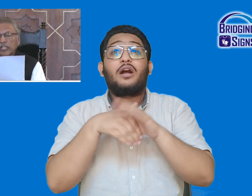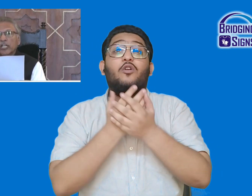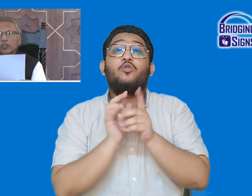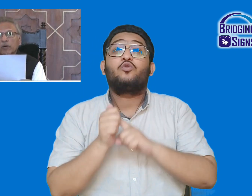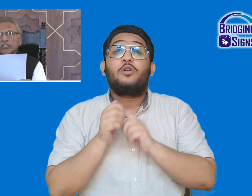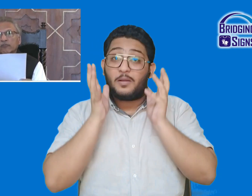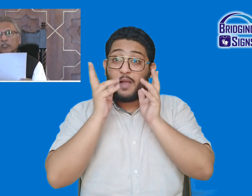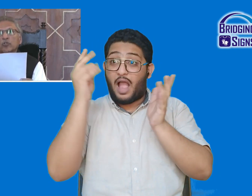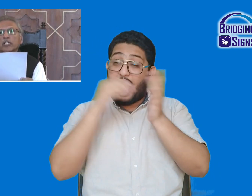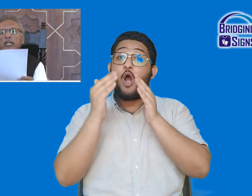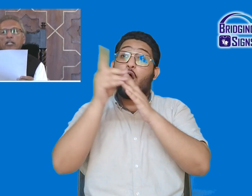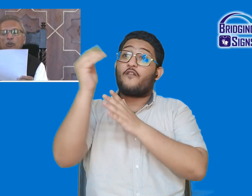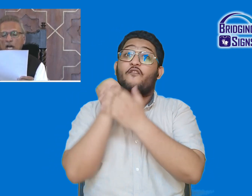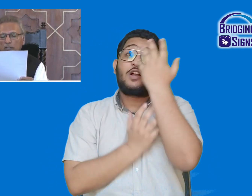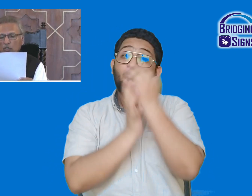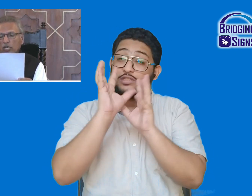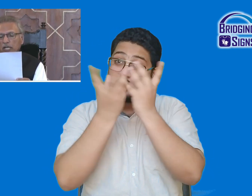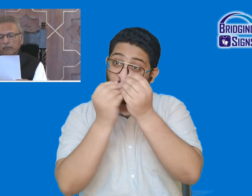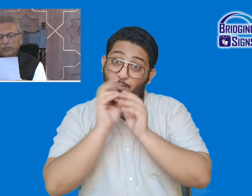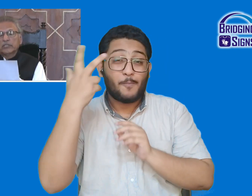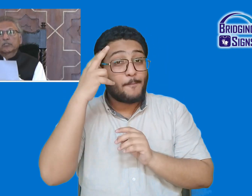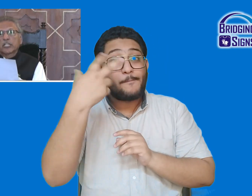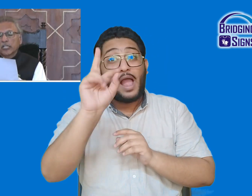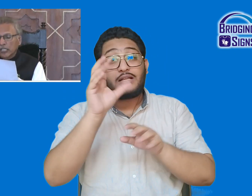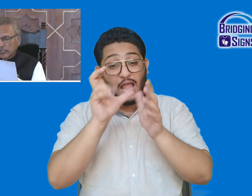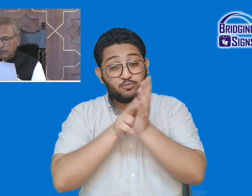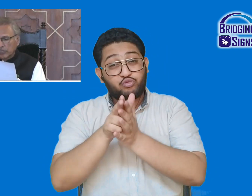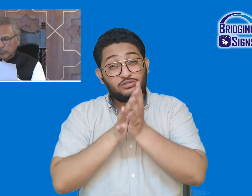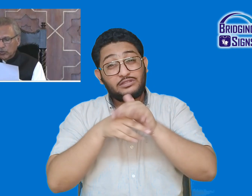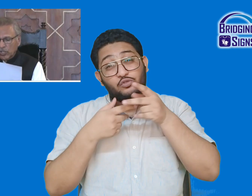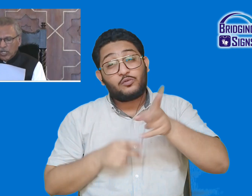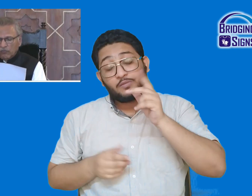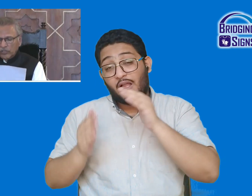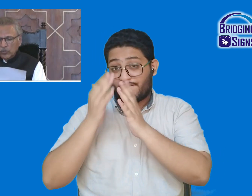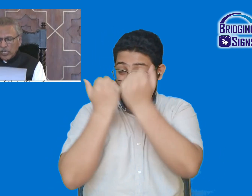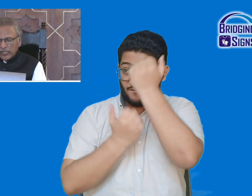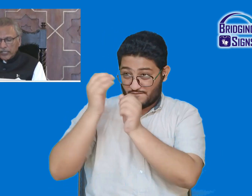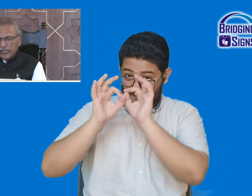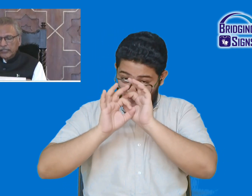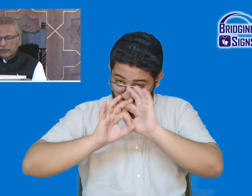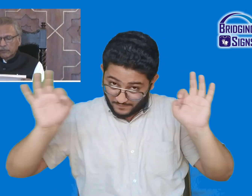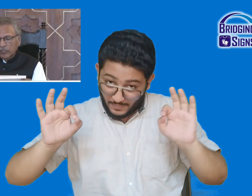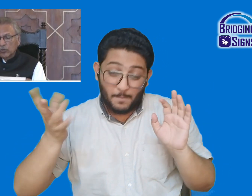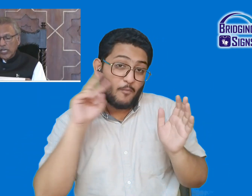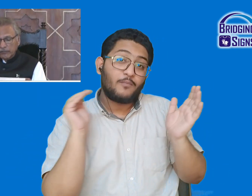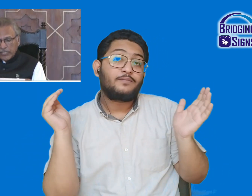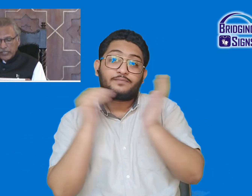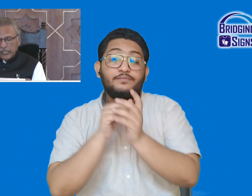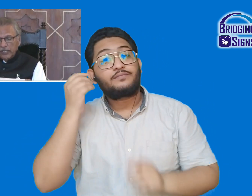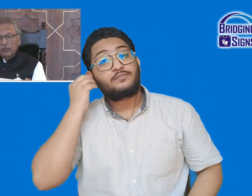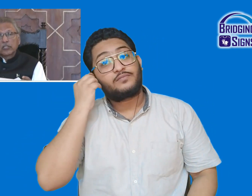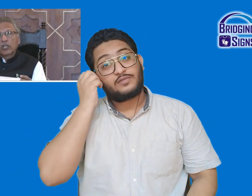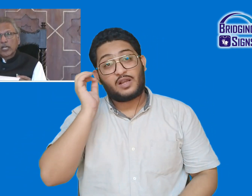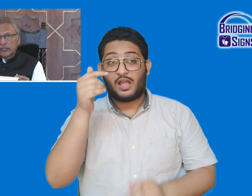بار دھوئیں. تو مسجد وضو کر کے آئیں تو ہاتھ دھو کر آئیں 20 سیکنڈ صابن سے ضرور. وضو گھر میں